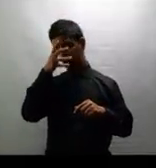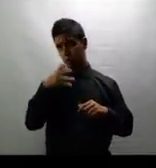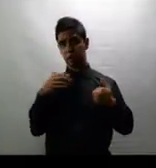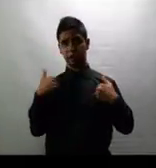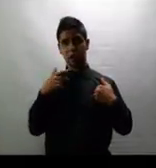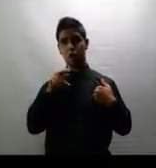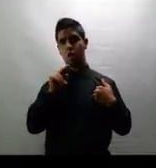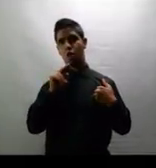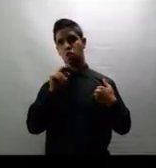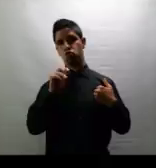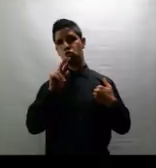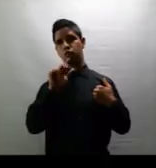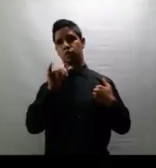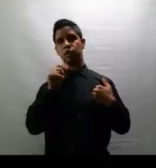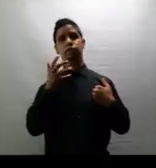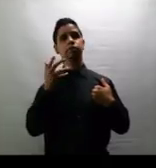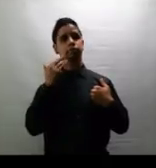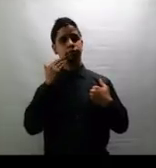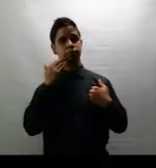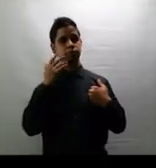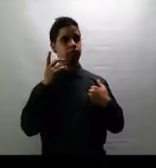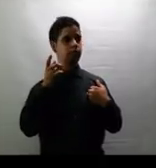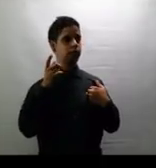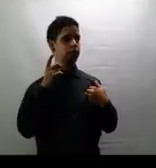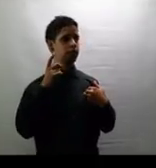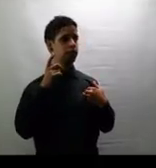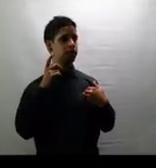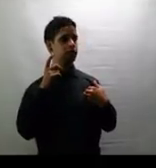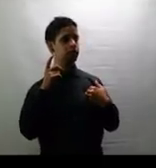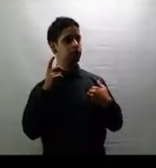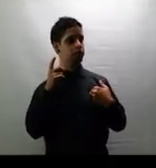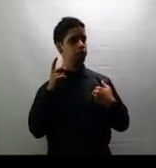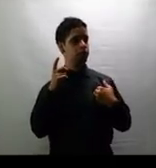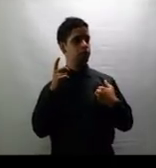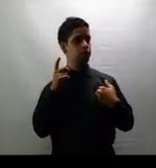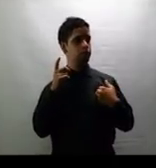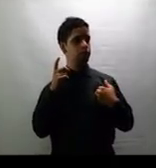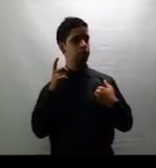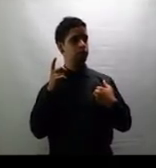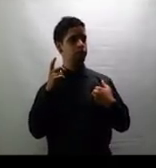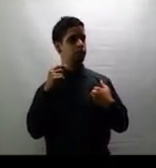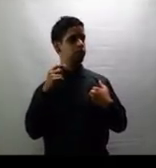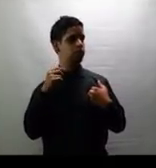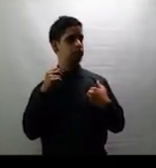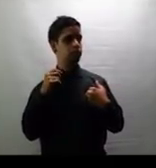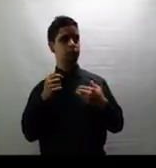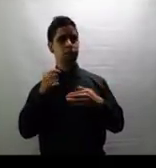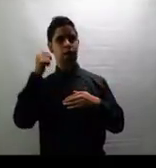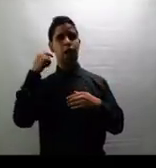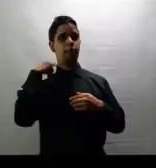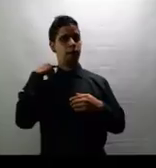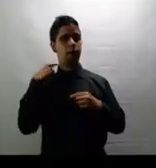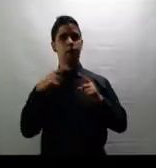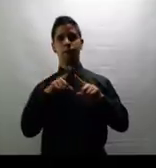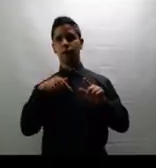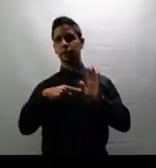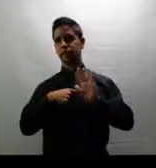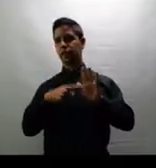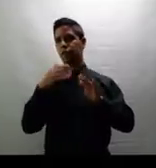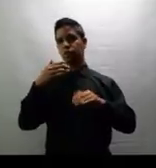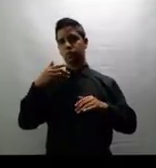quitaban el gancho de la camisa para mostrar que ya no estaban disponibles de compromiso más o menos